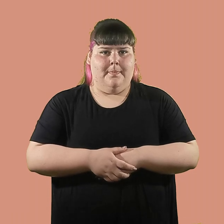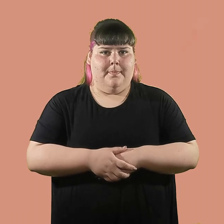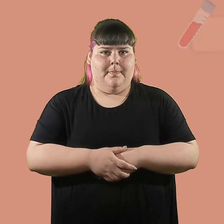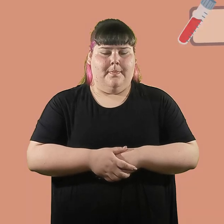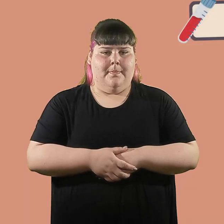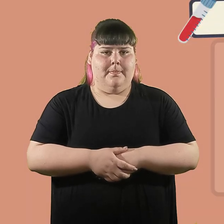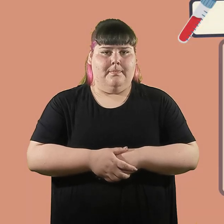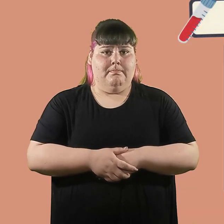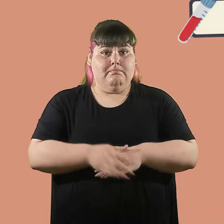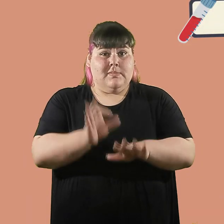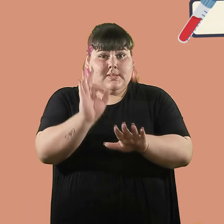¿Sabías que?